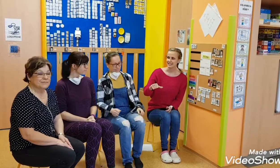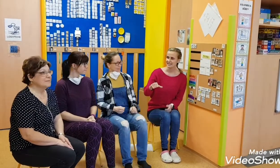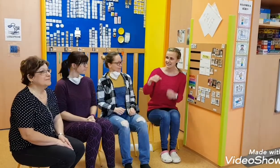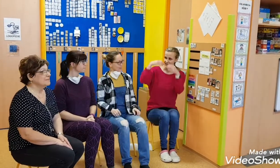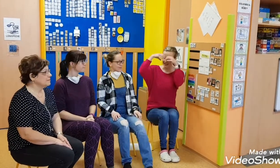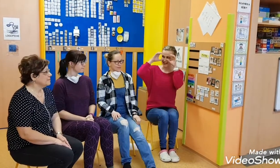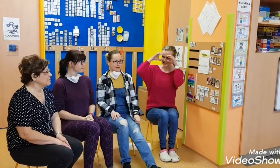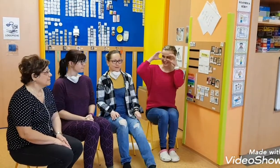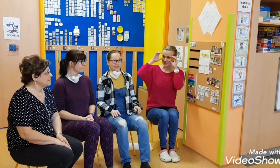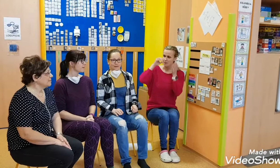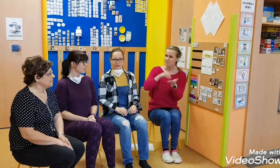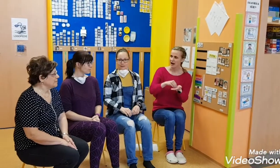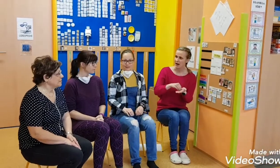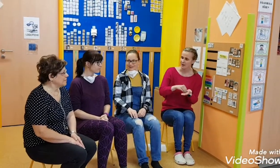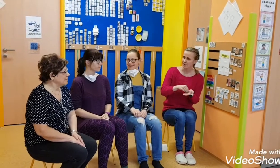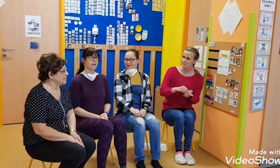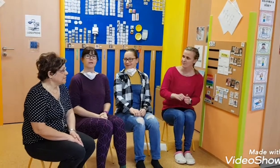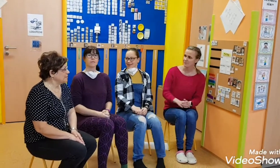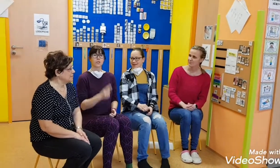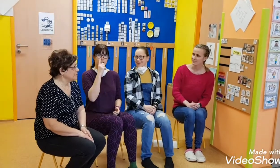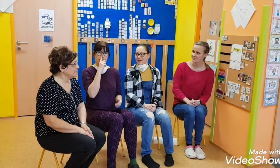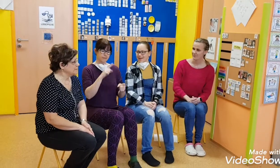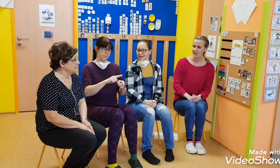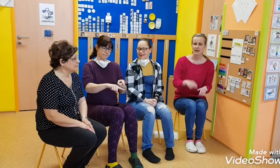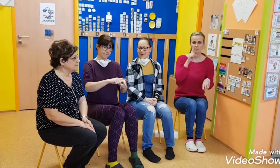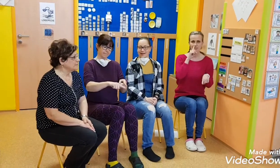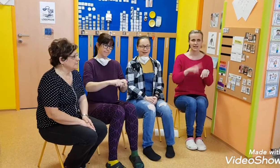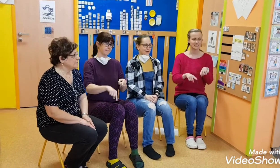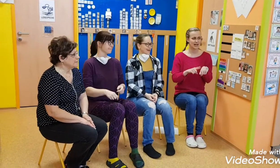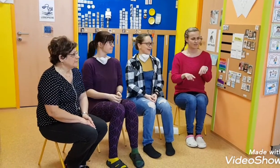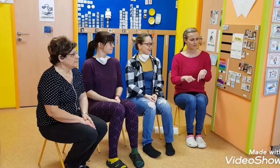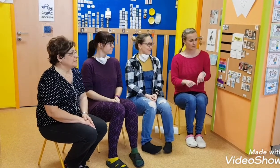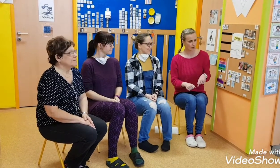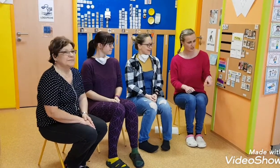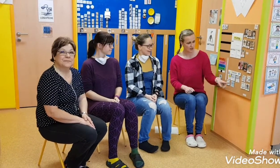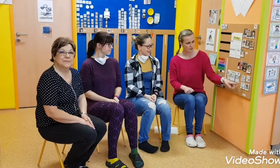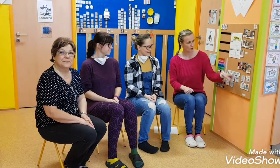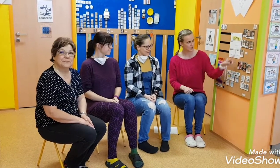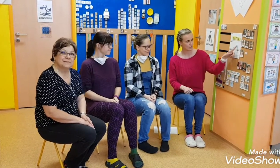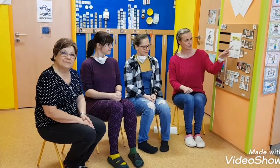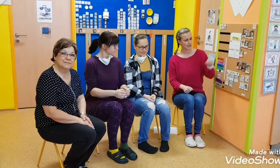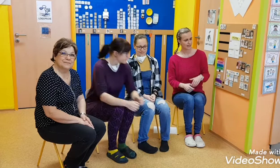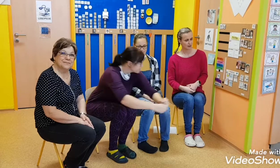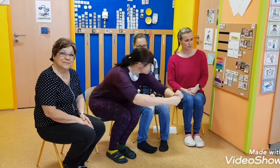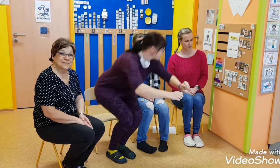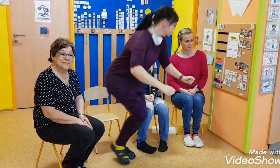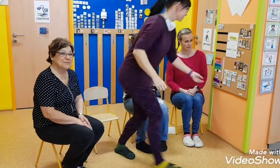Měsíc, Jani, máme? Březen. Březen, výborně. Pojď nám ho dát na tabuli.